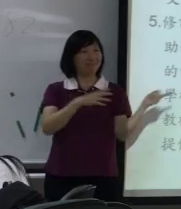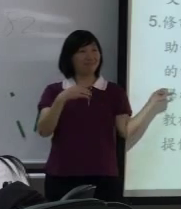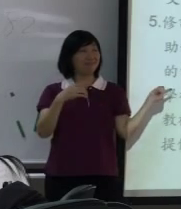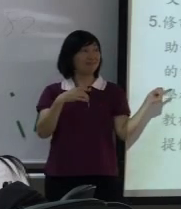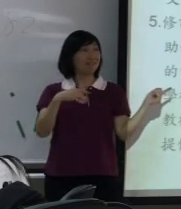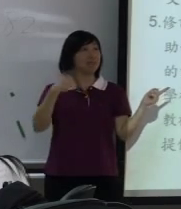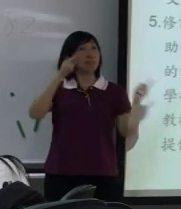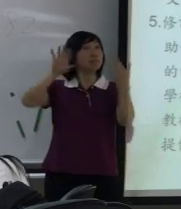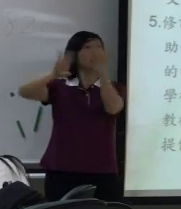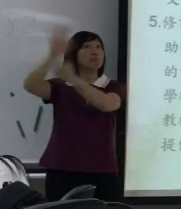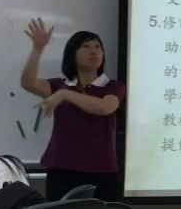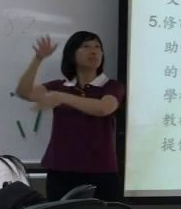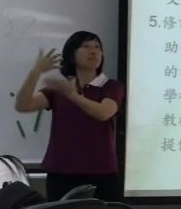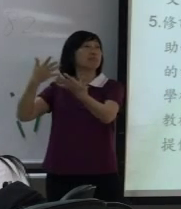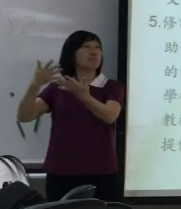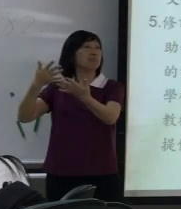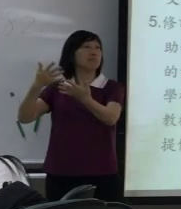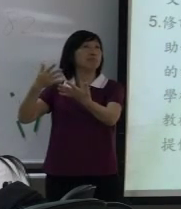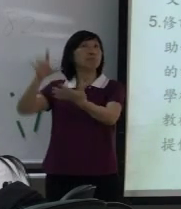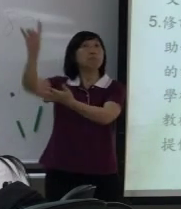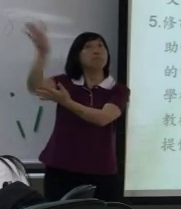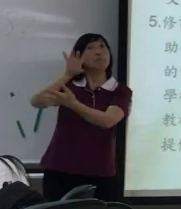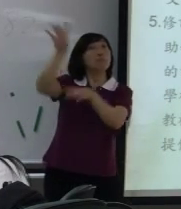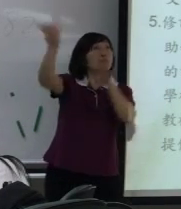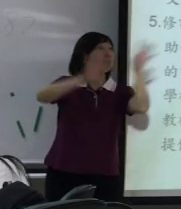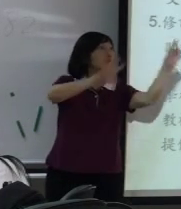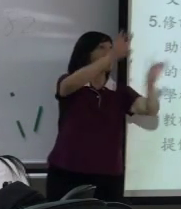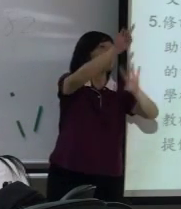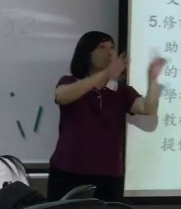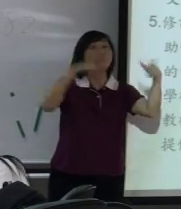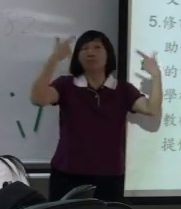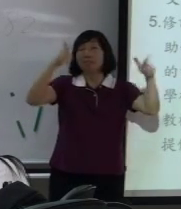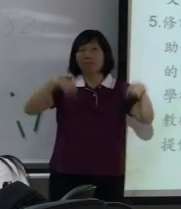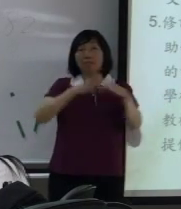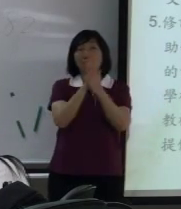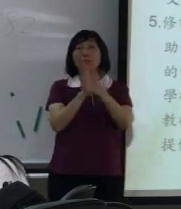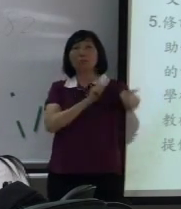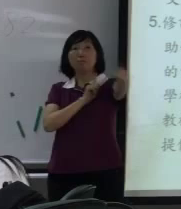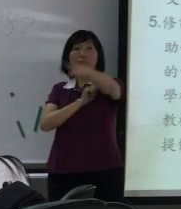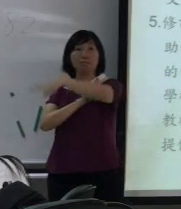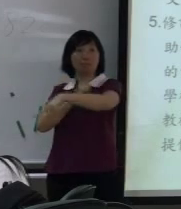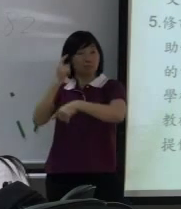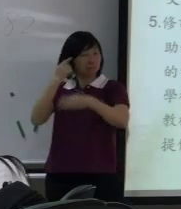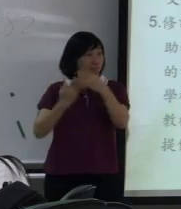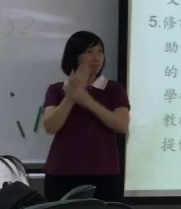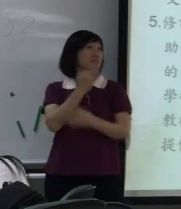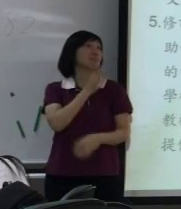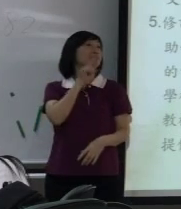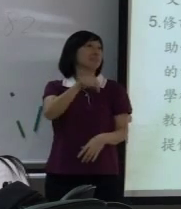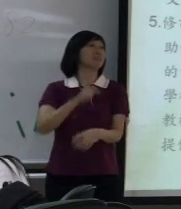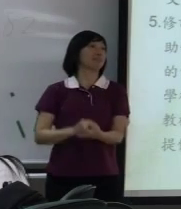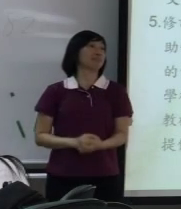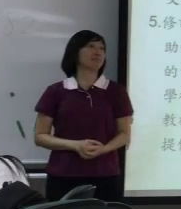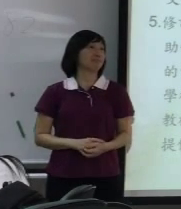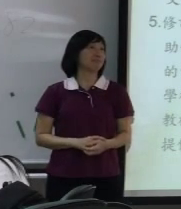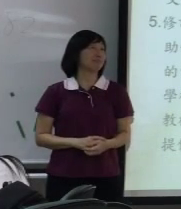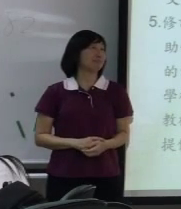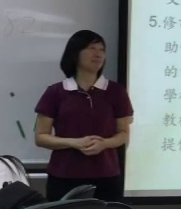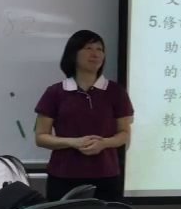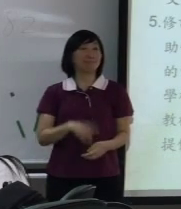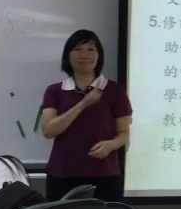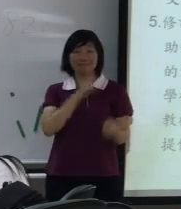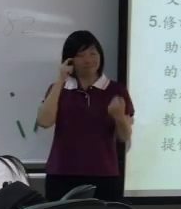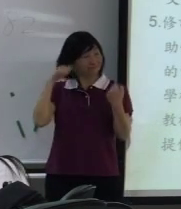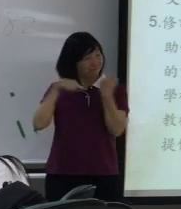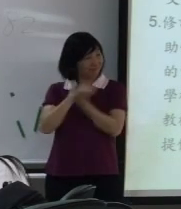们不是去借用别人的东西来使用，哦，都是我们自己研